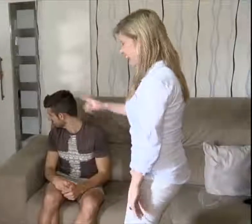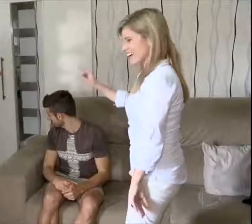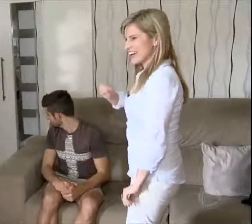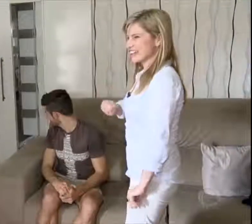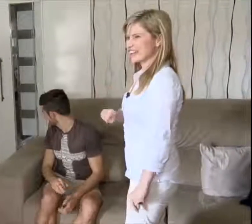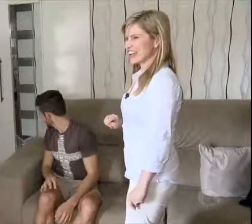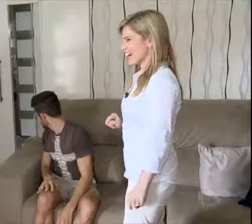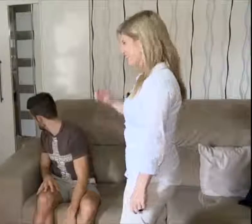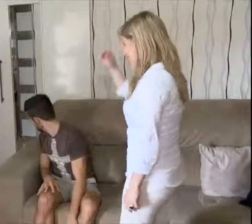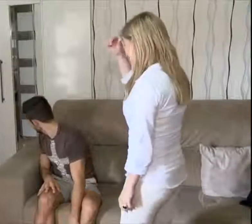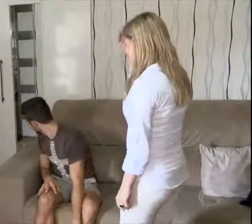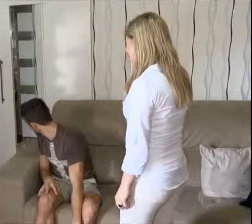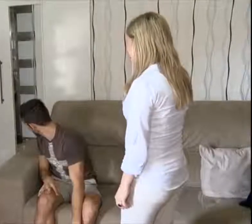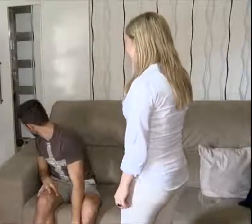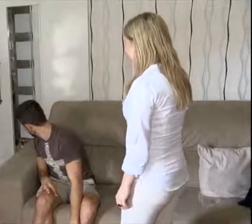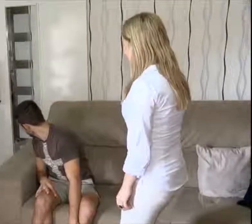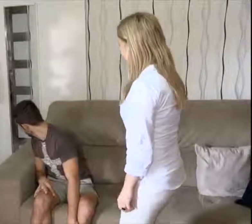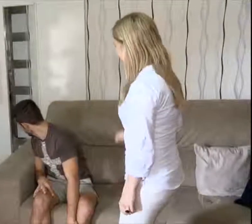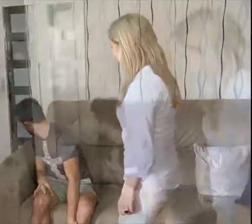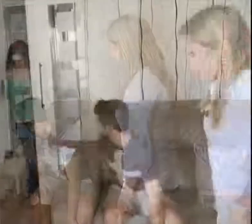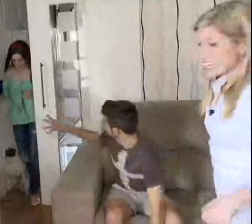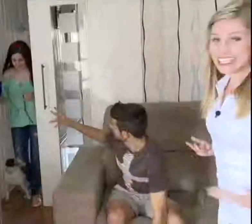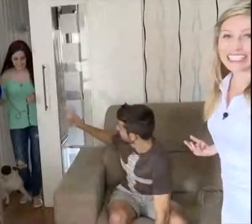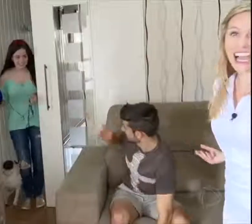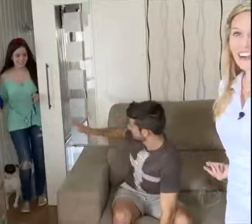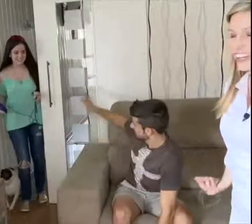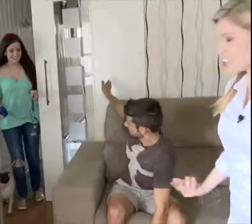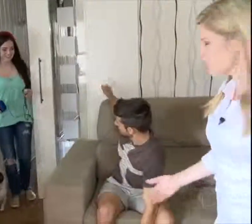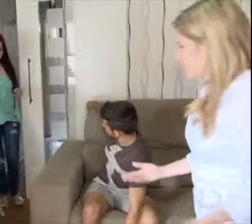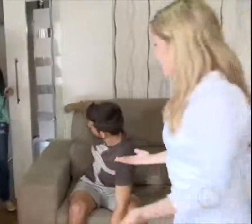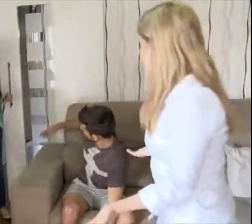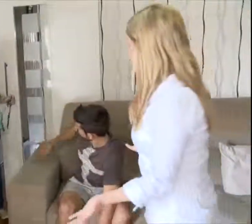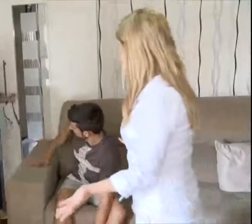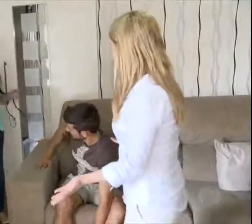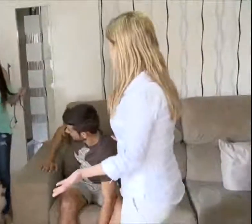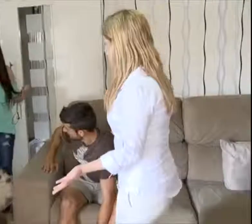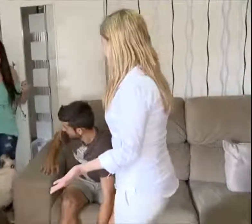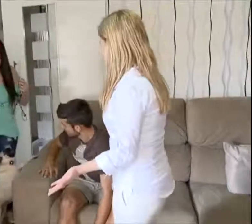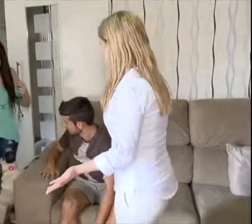Agora ela vai pegar a coleira. E agora a gente vai ter que dar um passeio com a Bela.